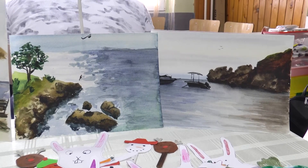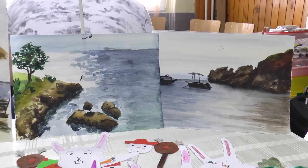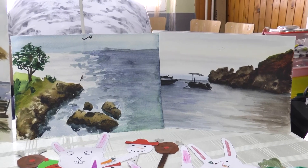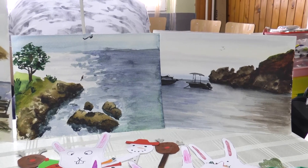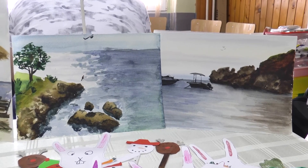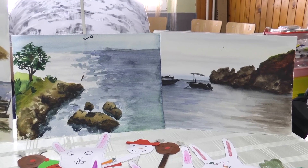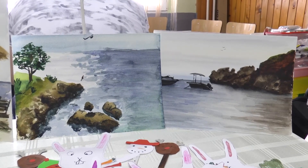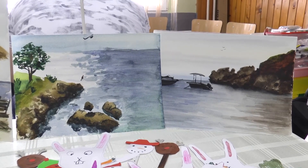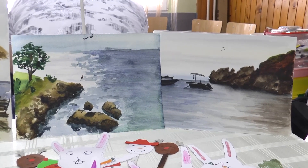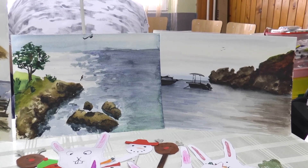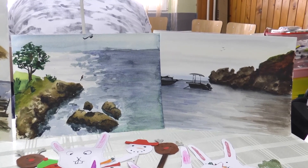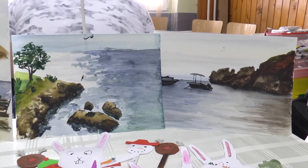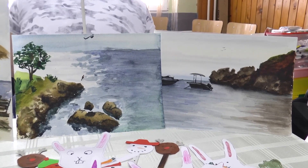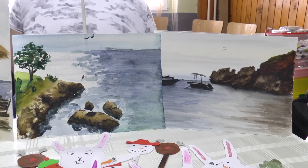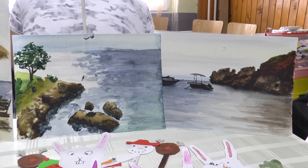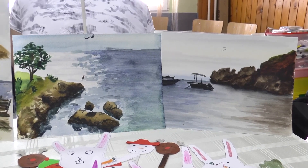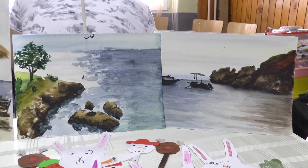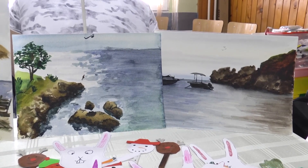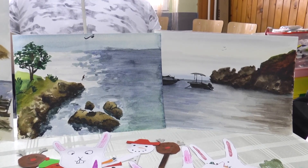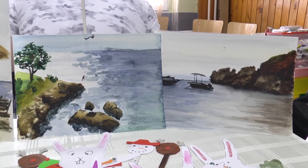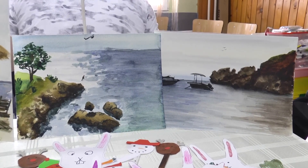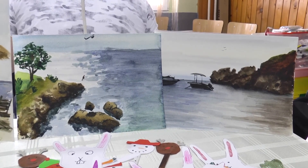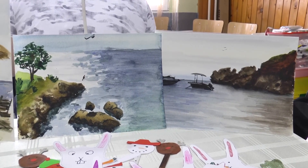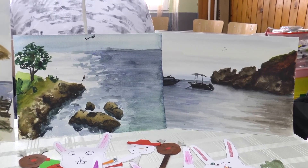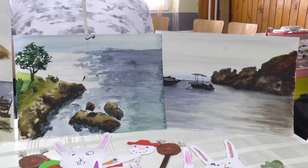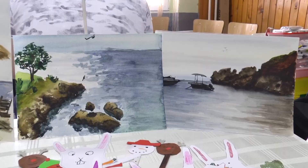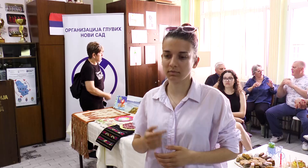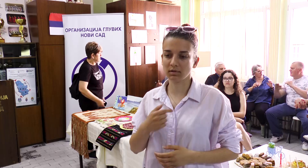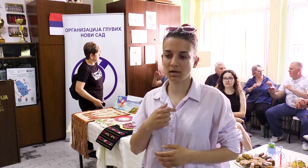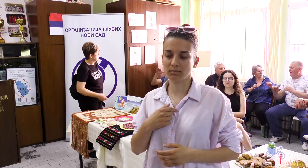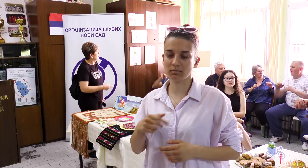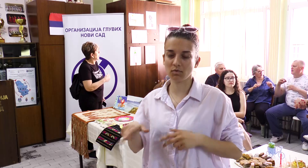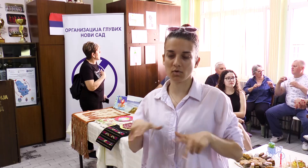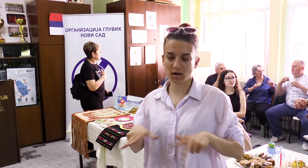decu učite, kako te radionice izgledaju, koliko ima učesnika?